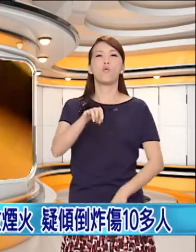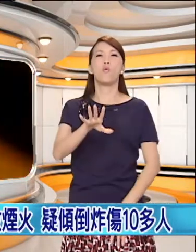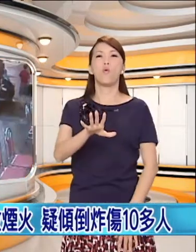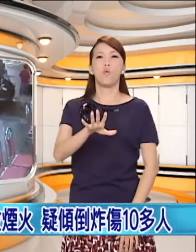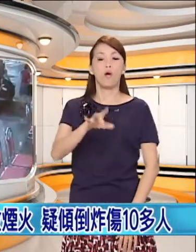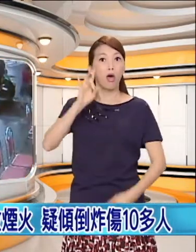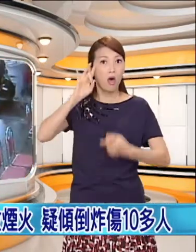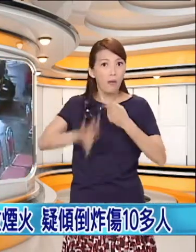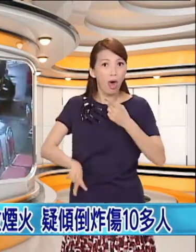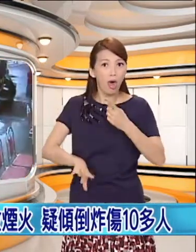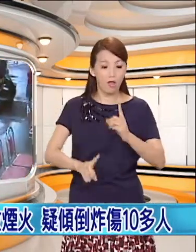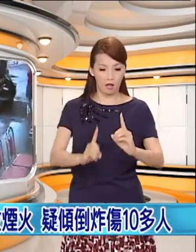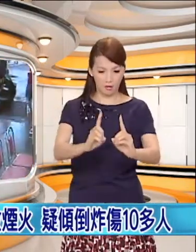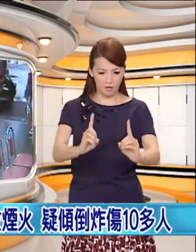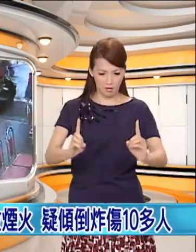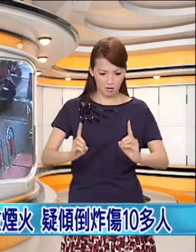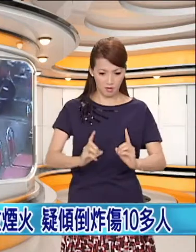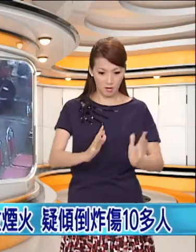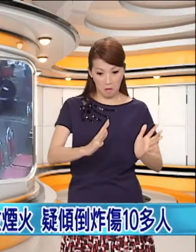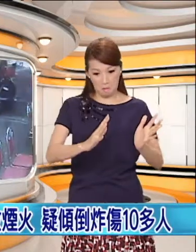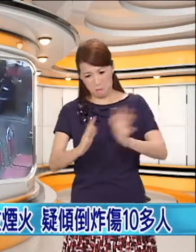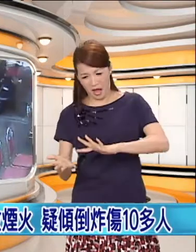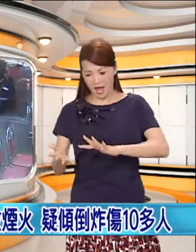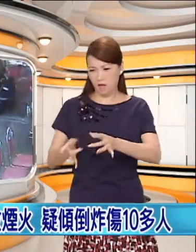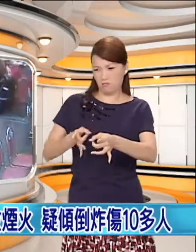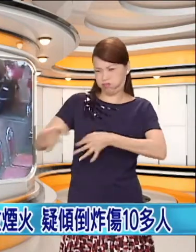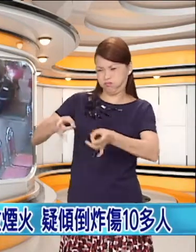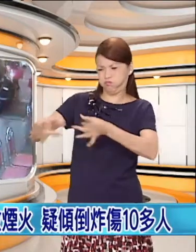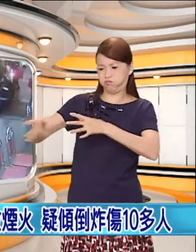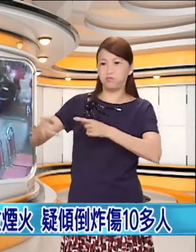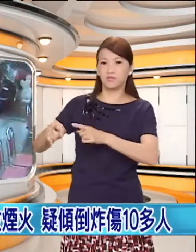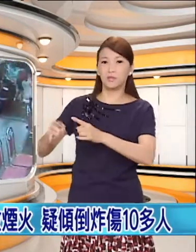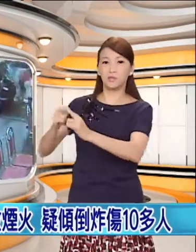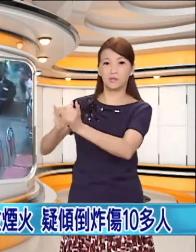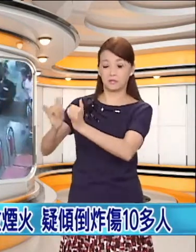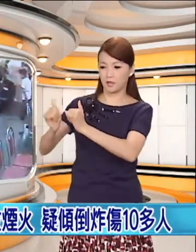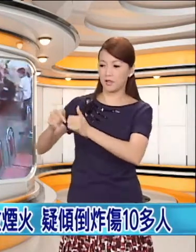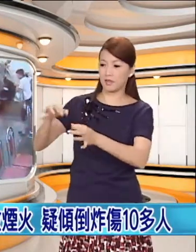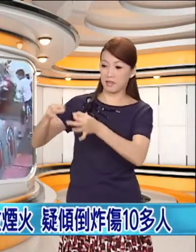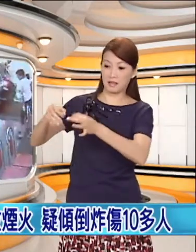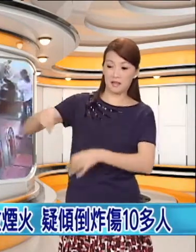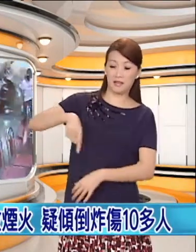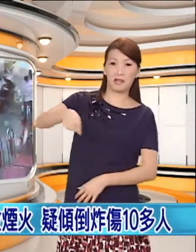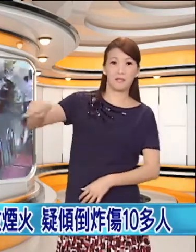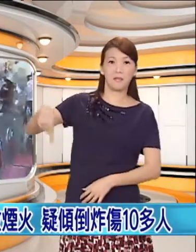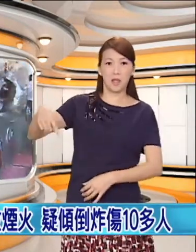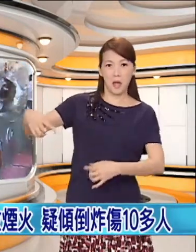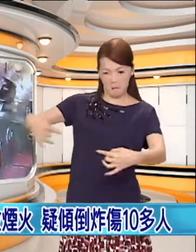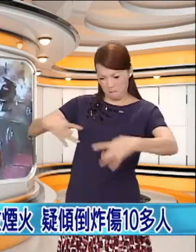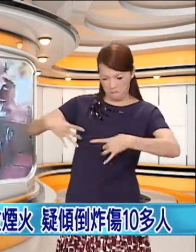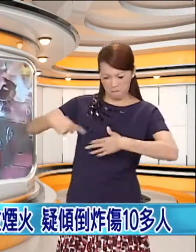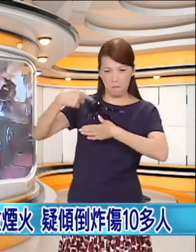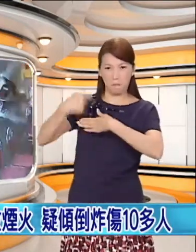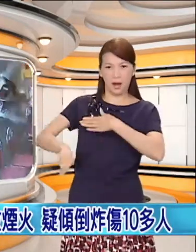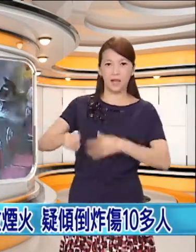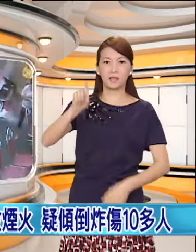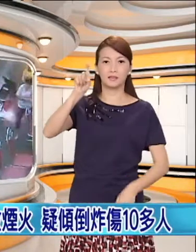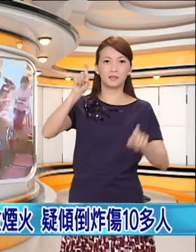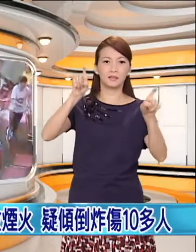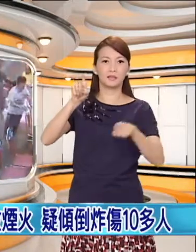火，没想到烟火却失控，直接炸向路边的民众跟店家，造成了10个人受伤，其中一